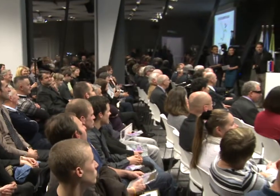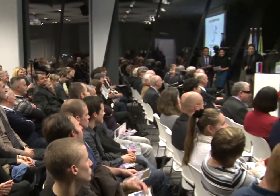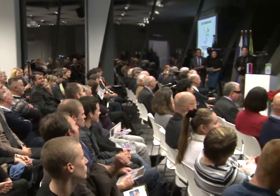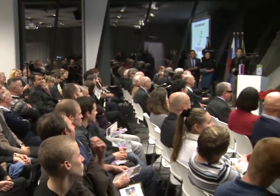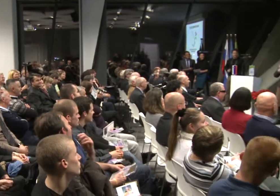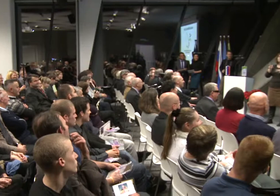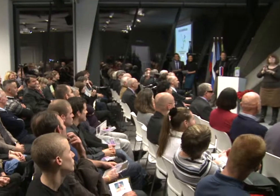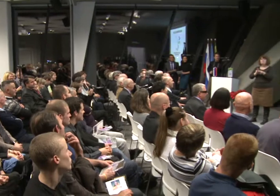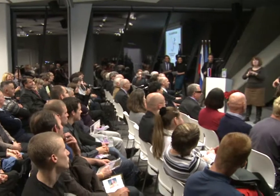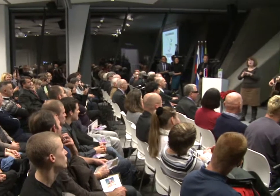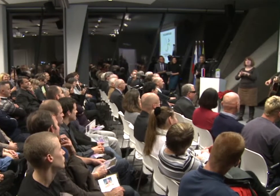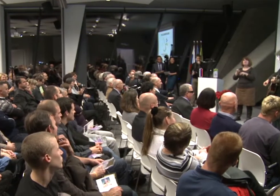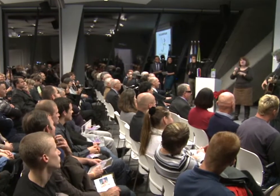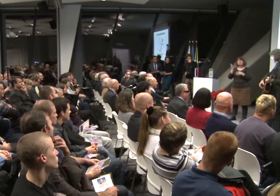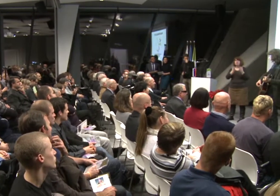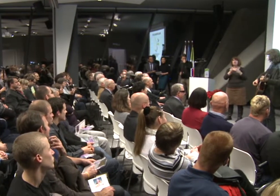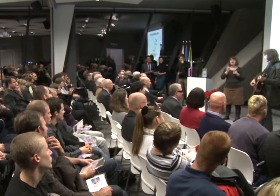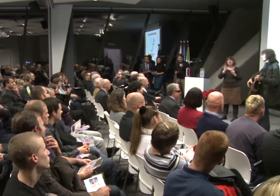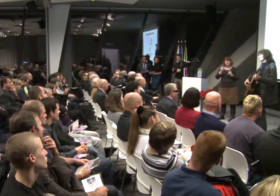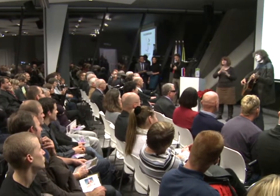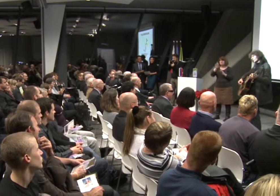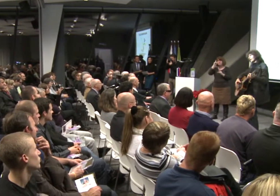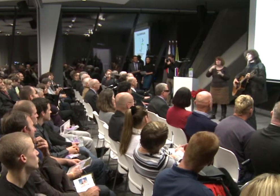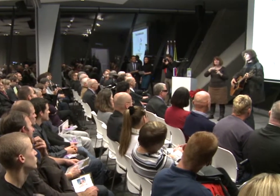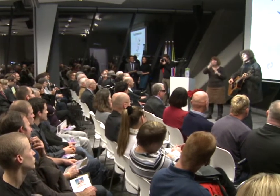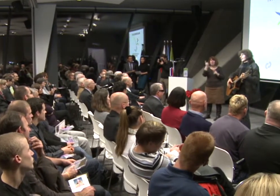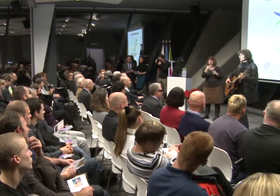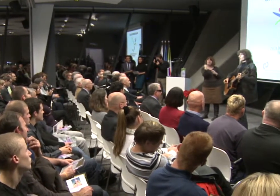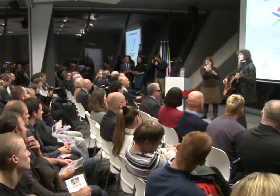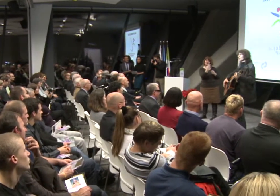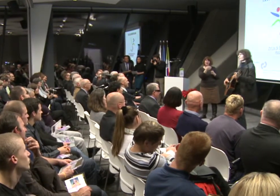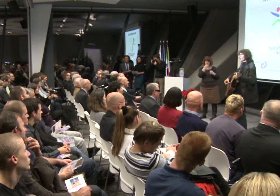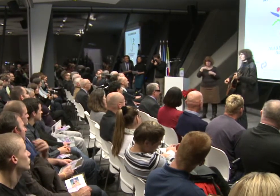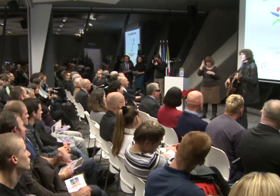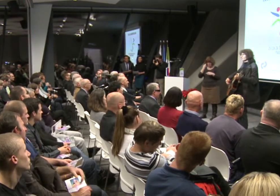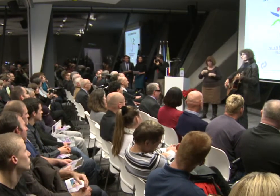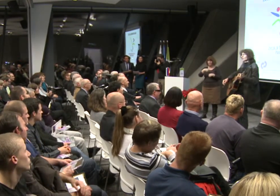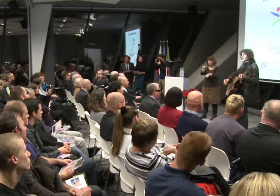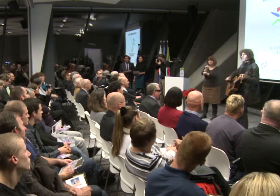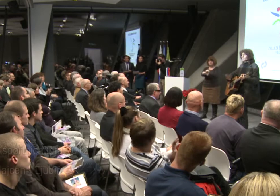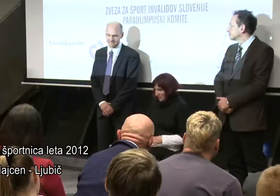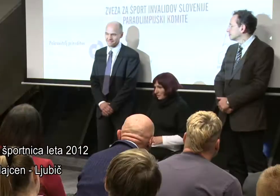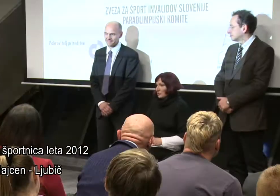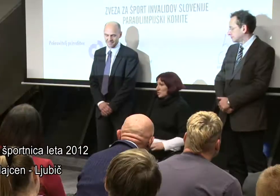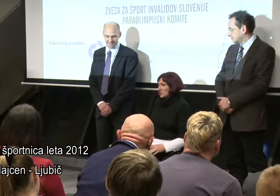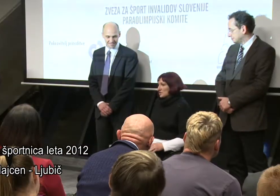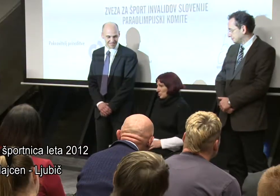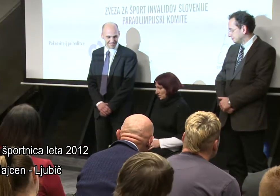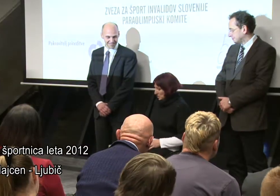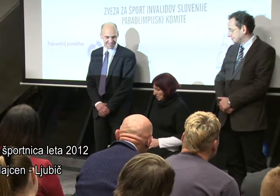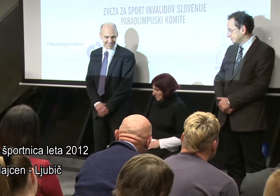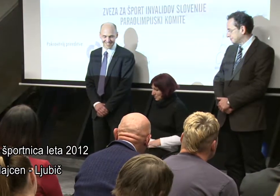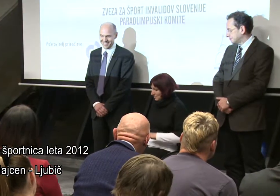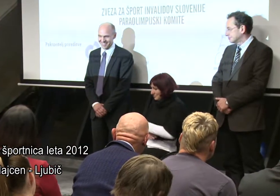Srka, vsi vedo, da mene luna trka, če bi normalen bil, bi šel v zapor, zdaj pustijo me prvi. Slovenska